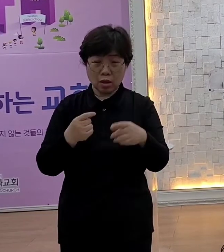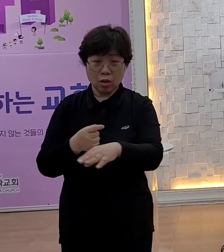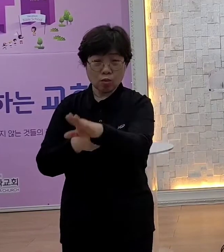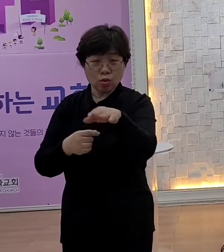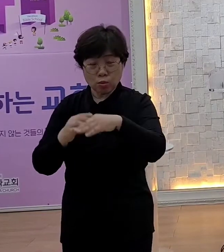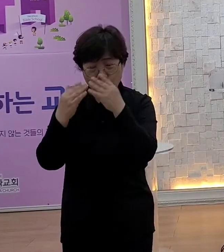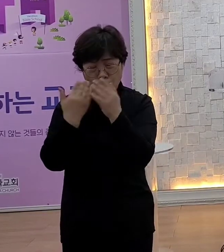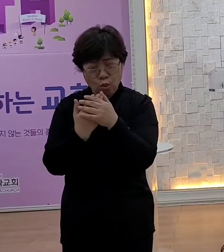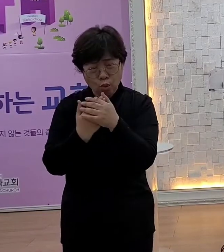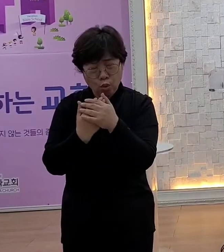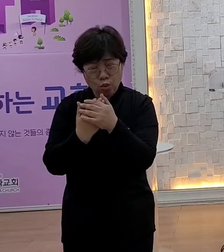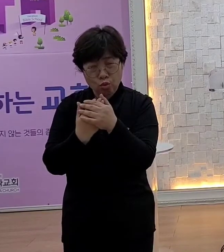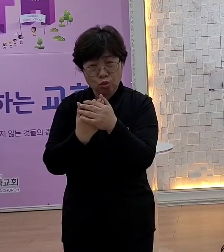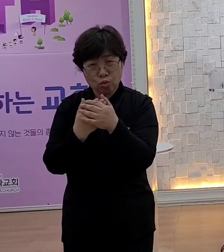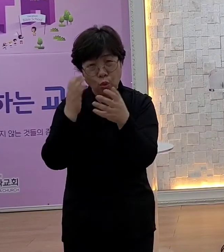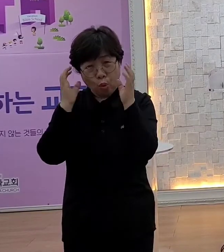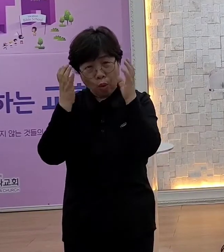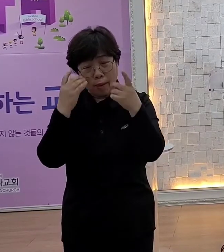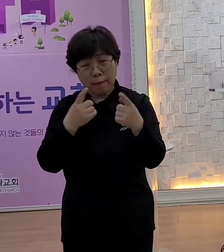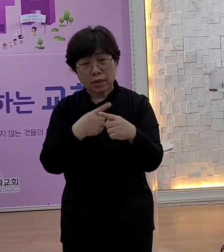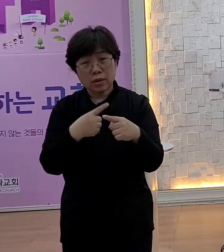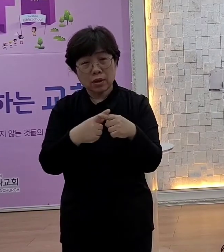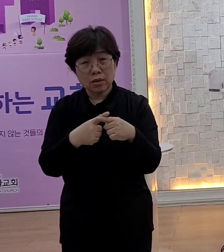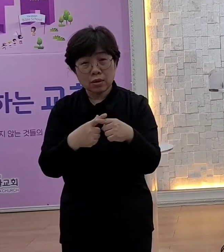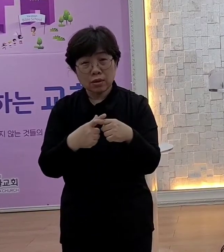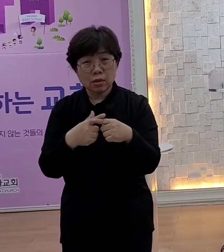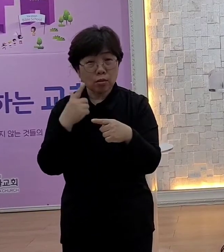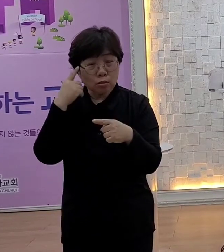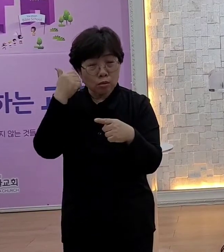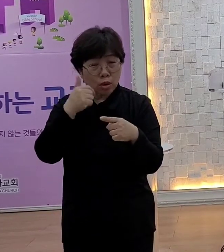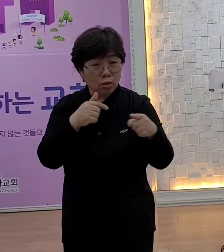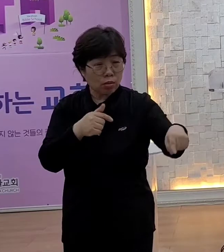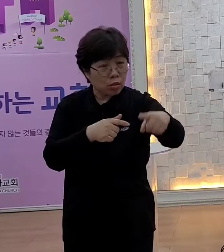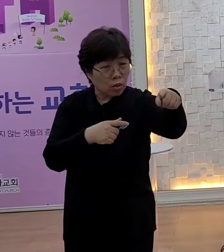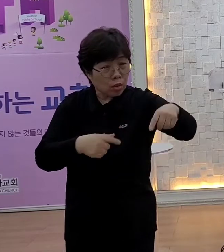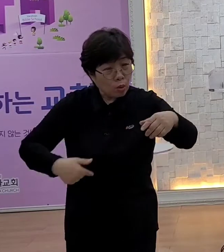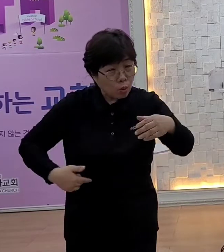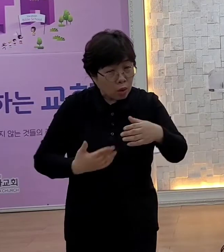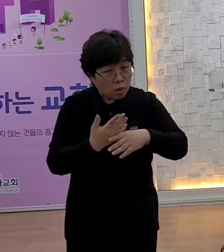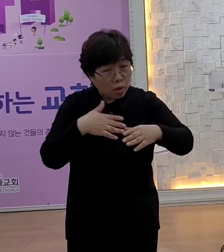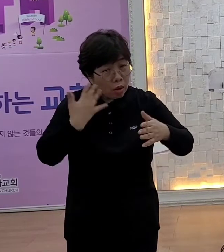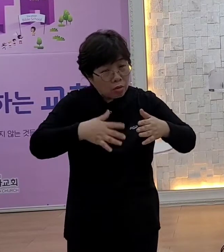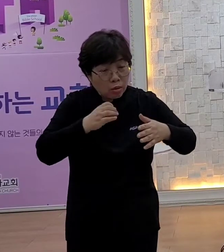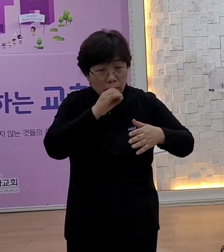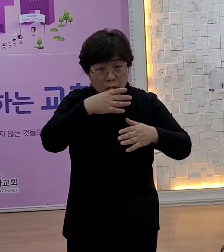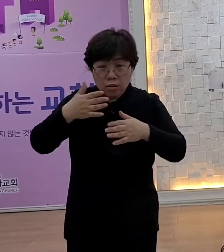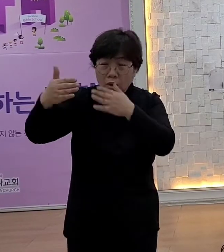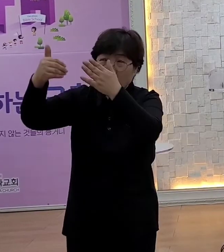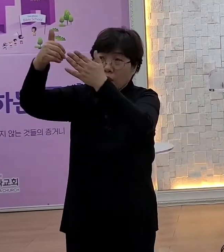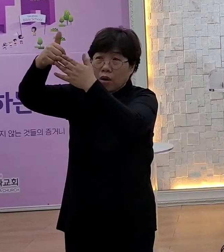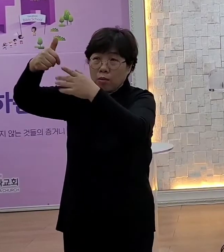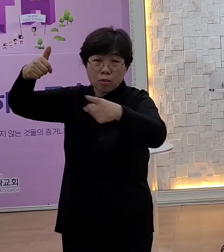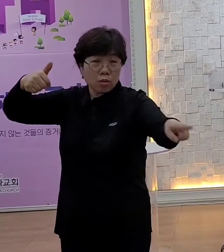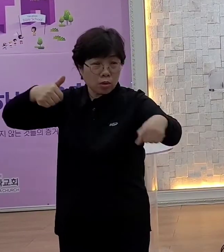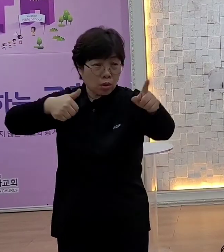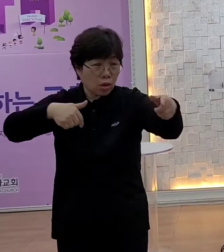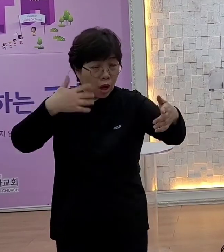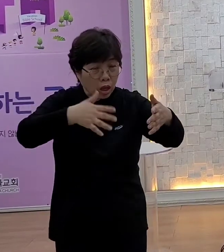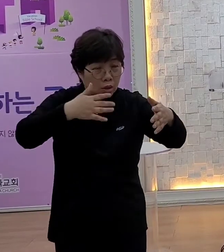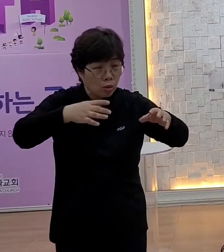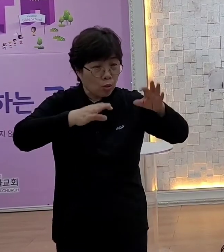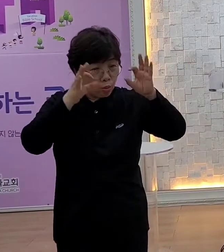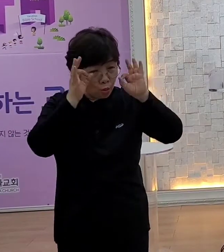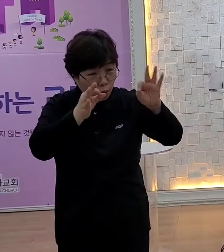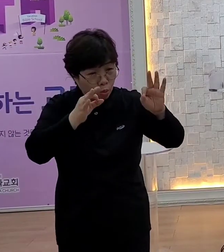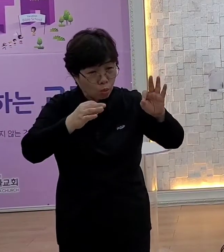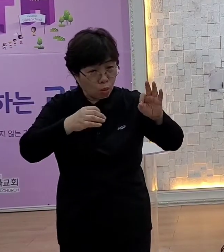이게 온전한 회개가 아니라 하는데 하나님은 그들을 돌이킨 걸 보시고 내리라고 했던 그 재앙도